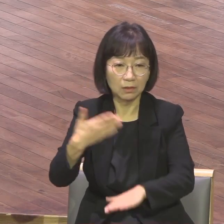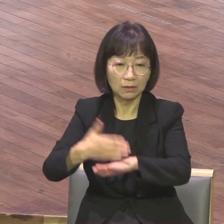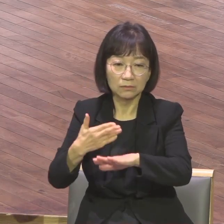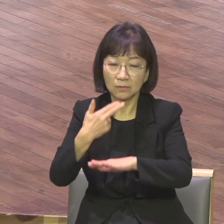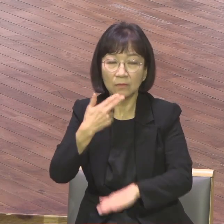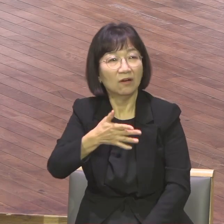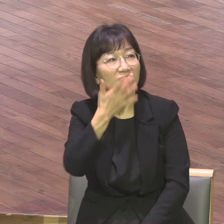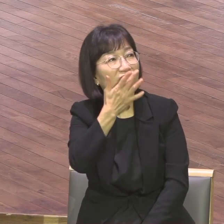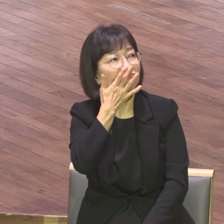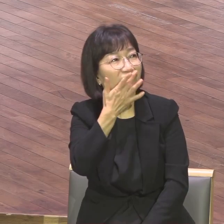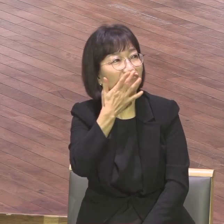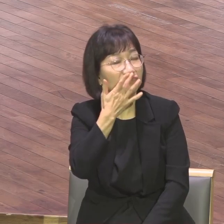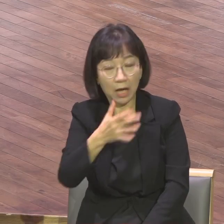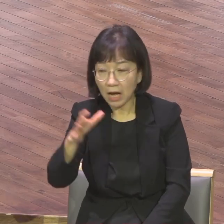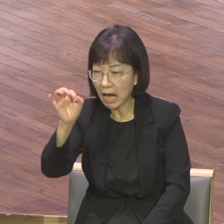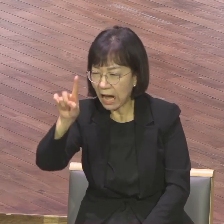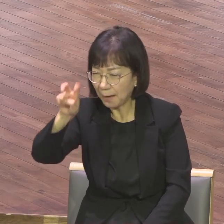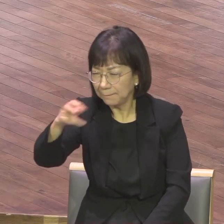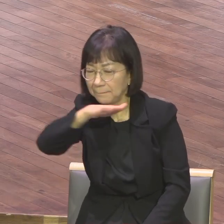없어.